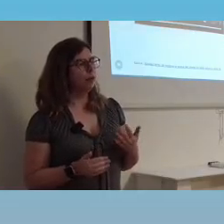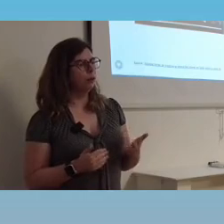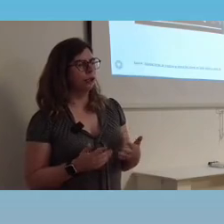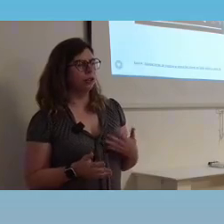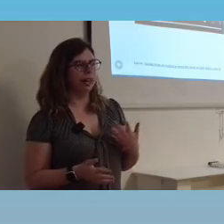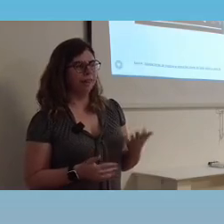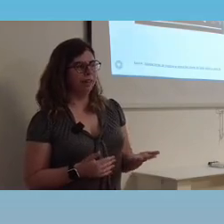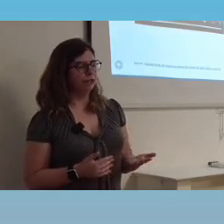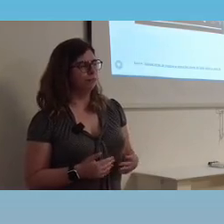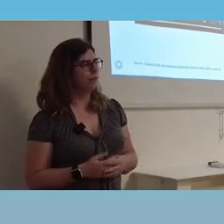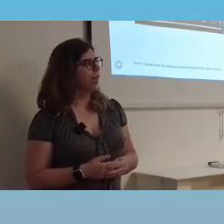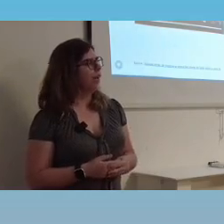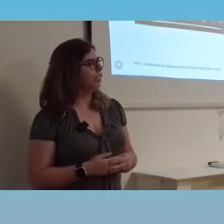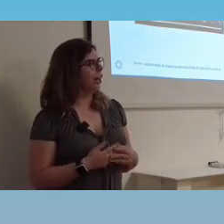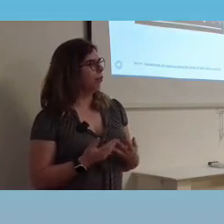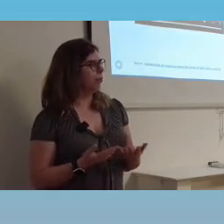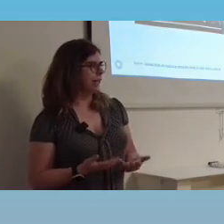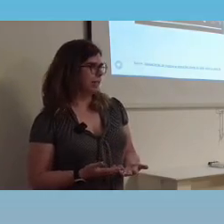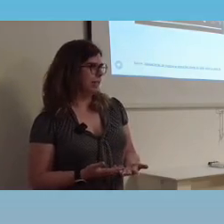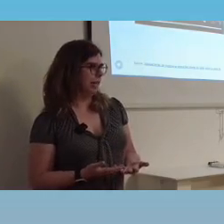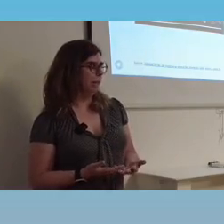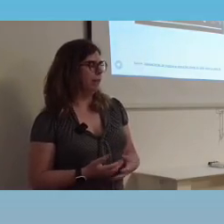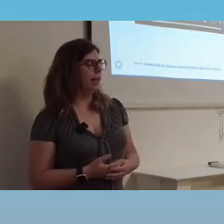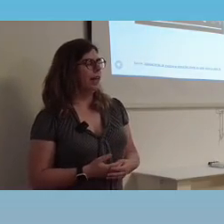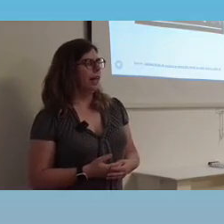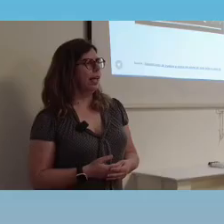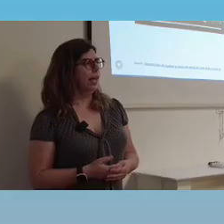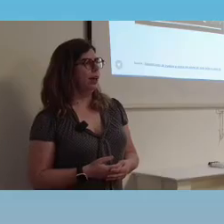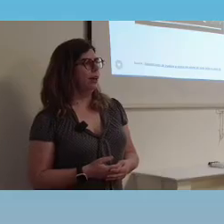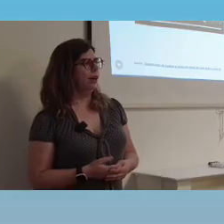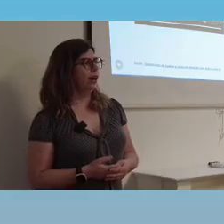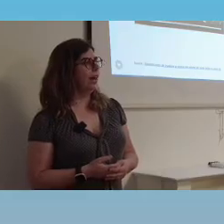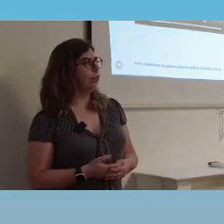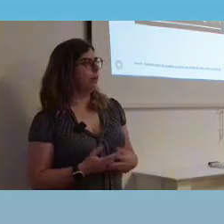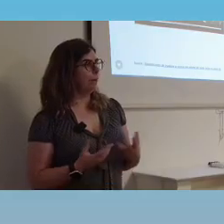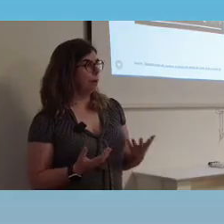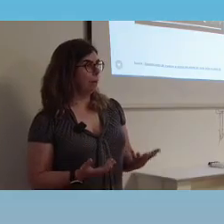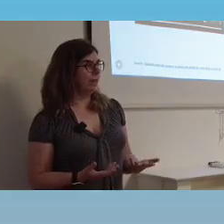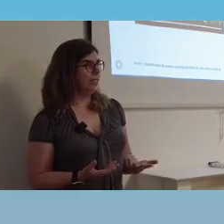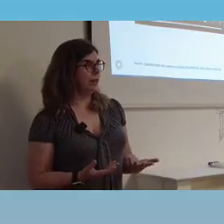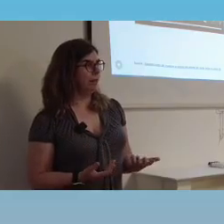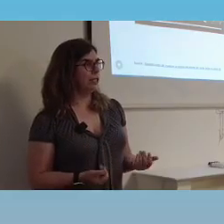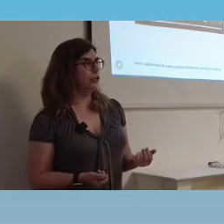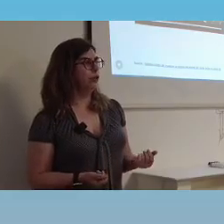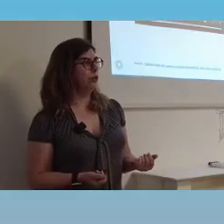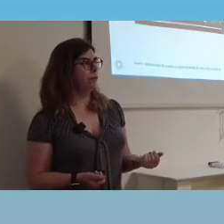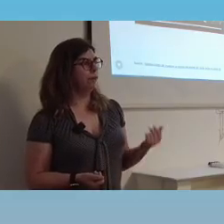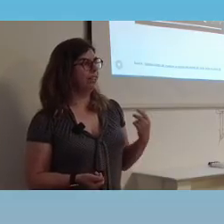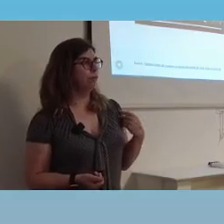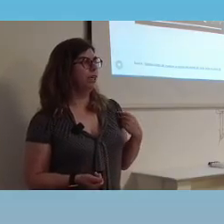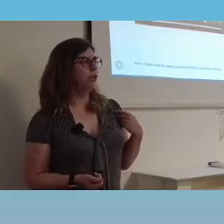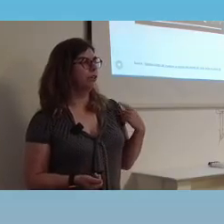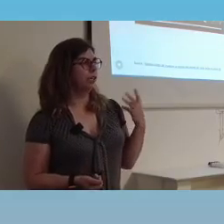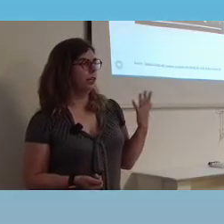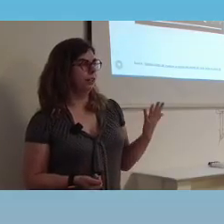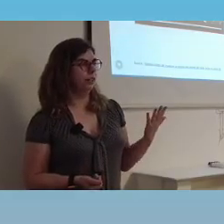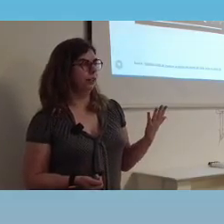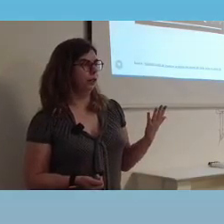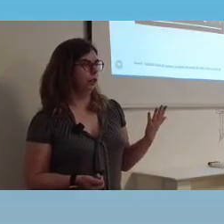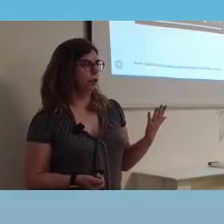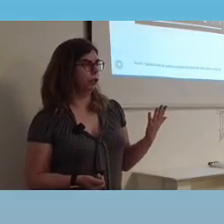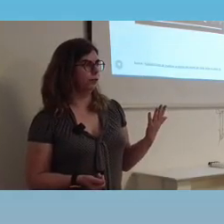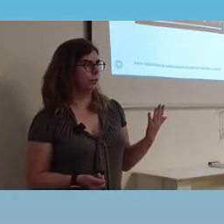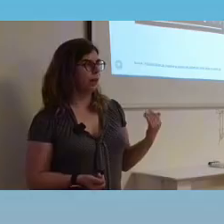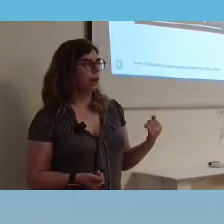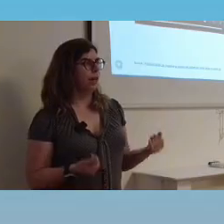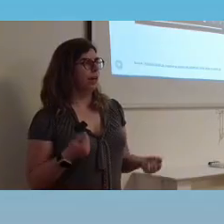un démo sur la livraison. J'ai commencé à signer et l'IA ne m'a pas comprise parce que ma main dominante est